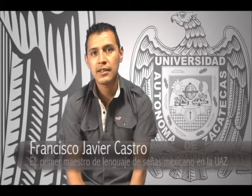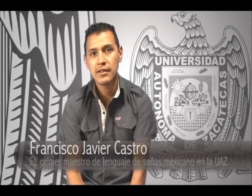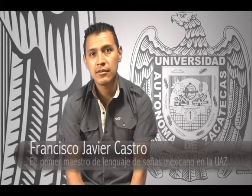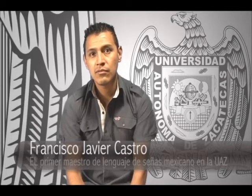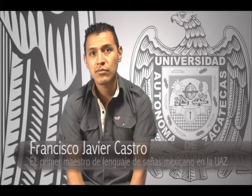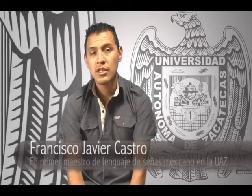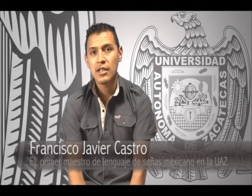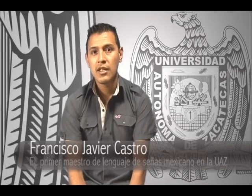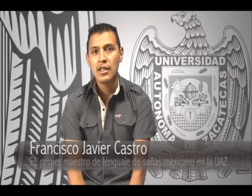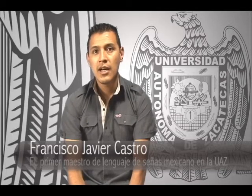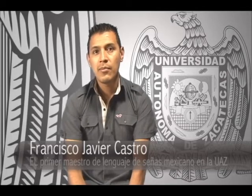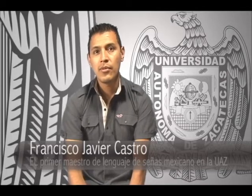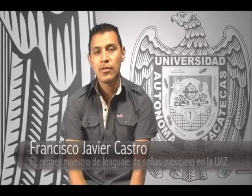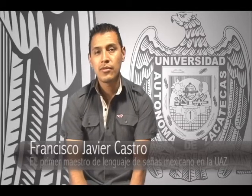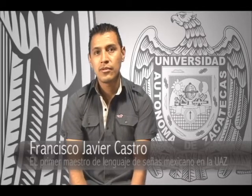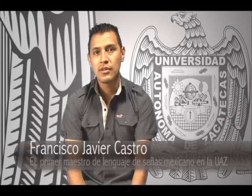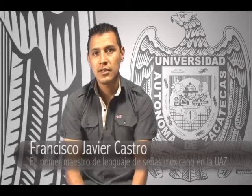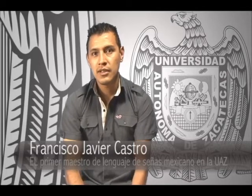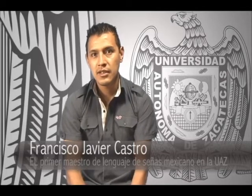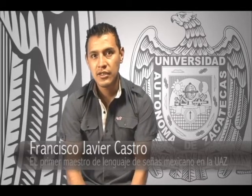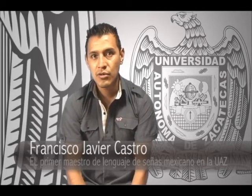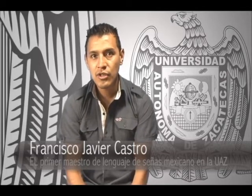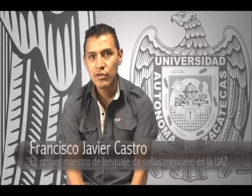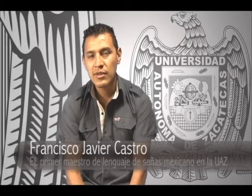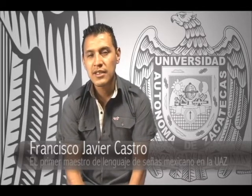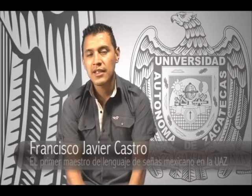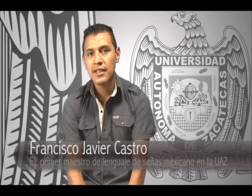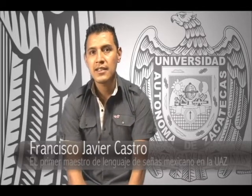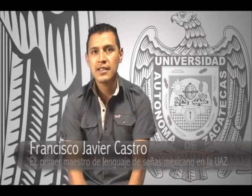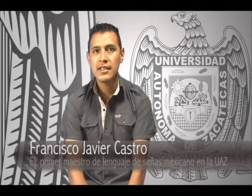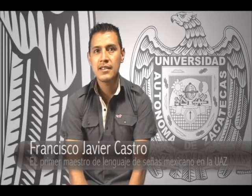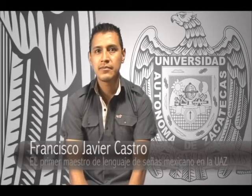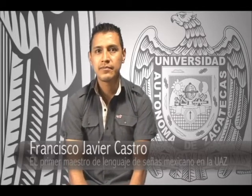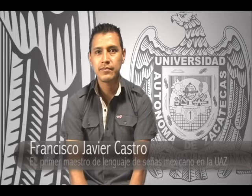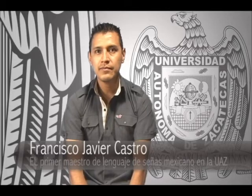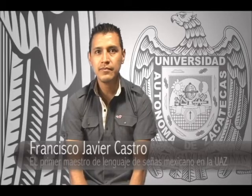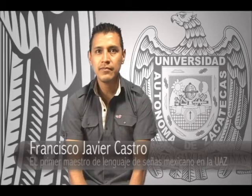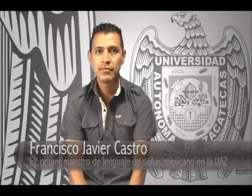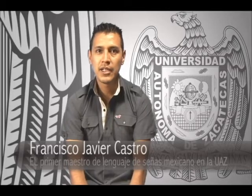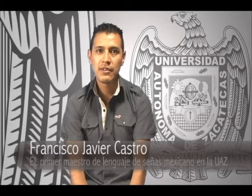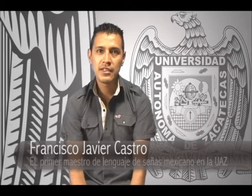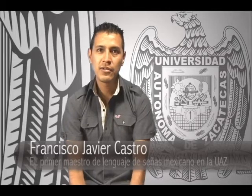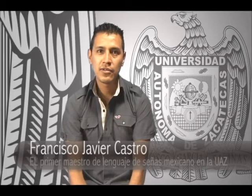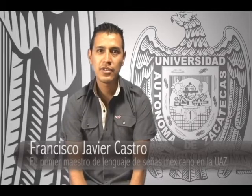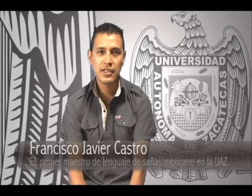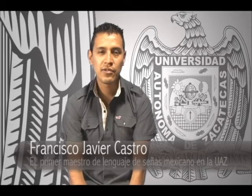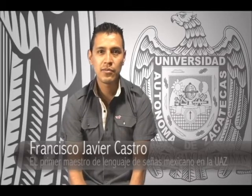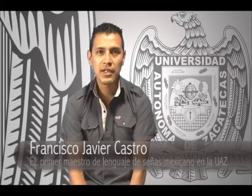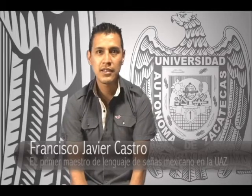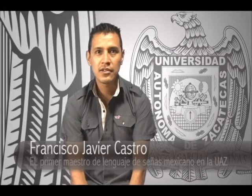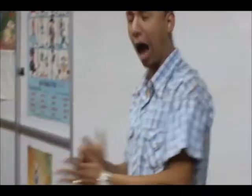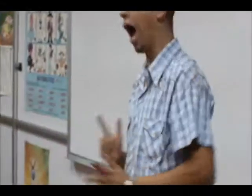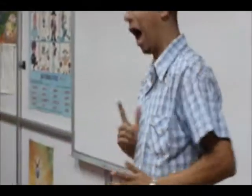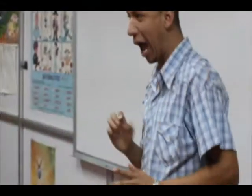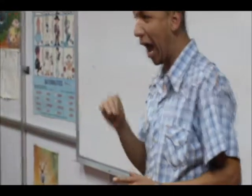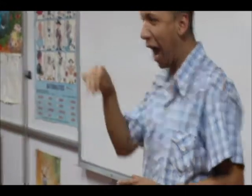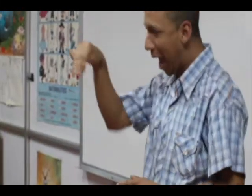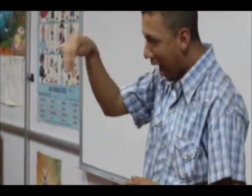apoyo al Centro de Idiomas a las seis, para ver si conocían algún maestro o algún intérprete de